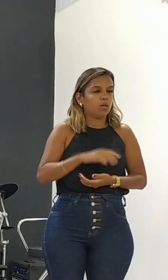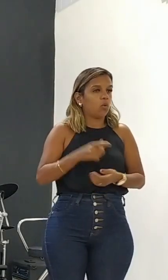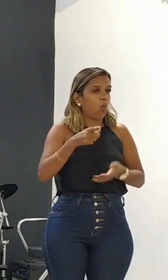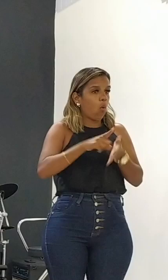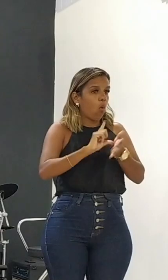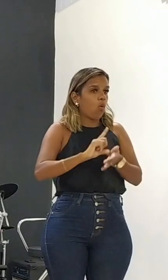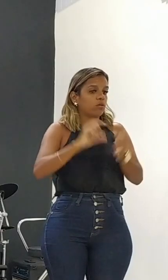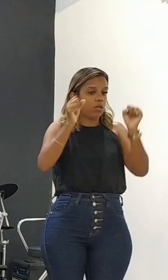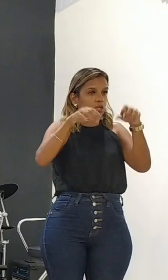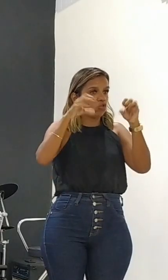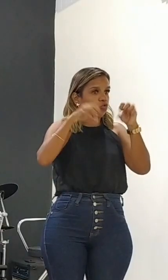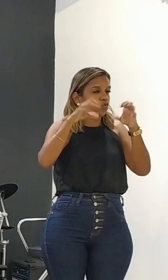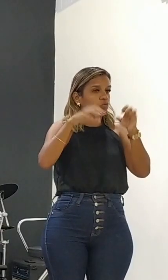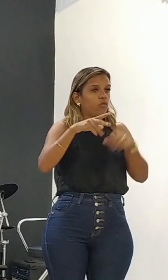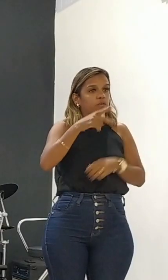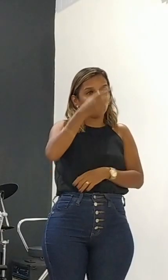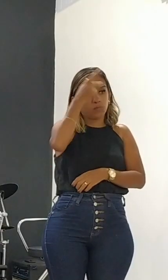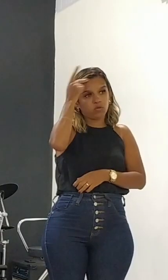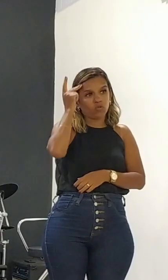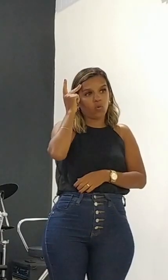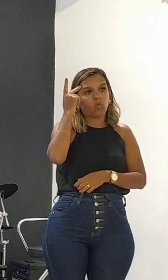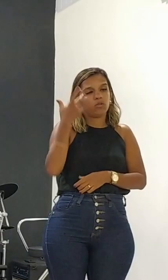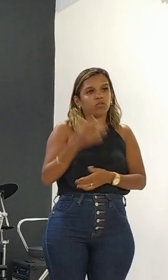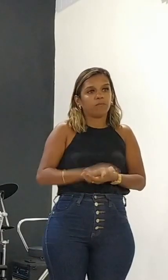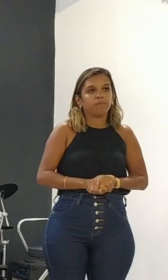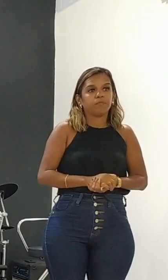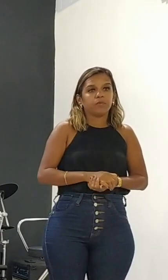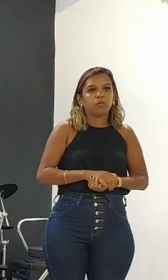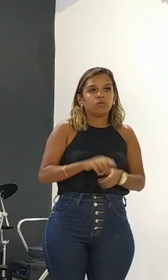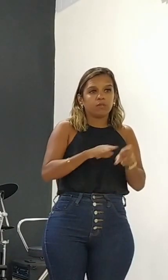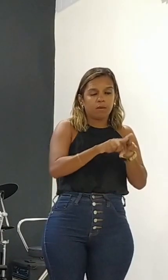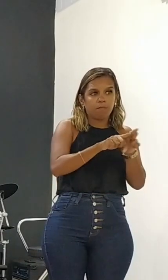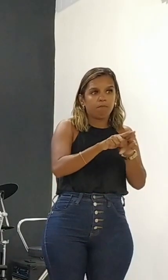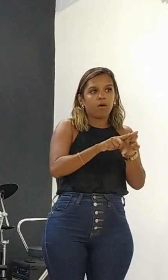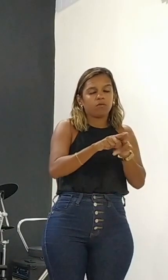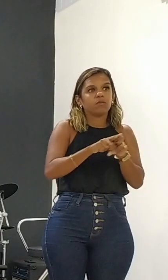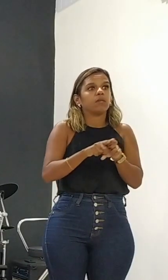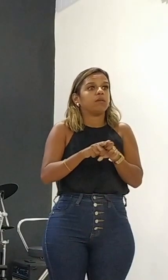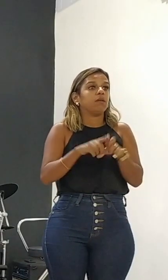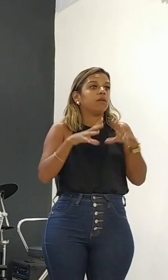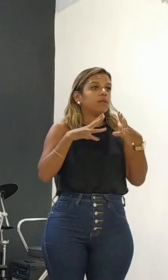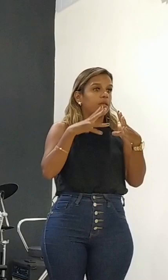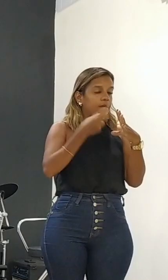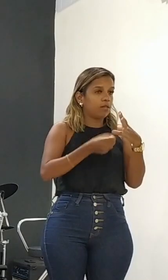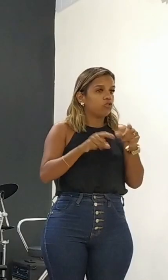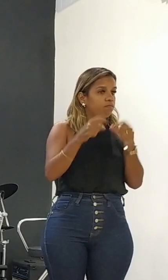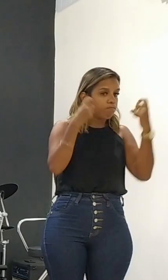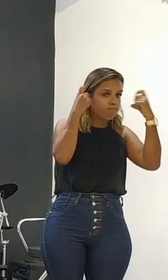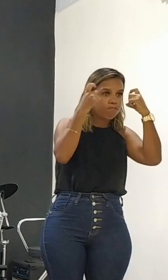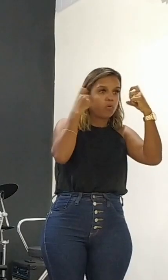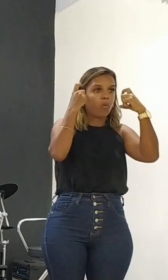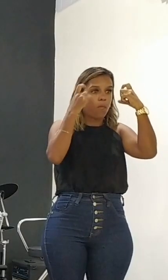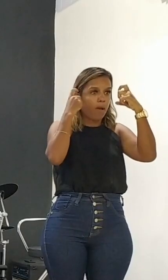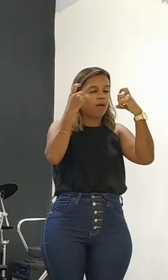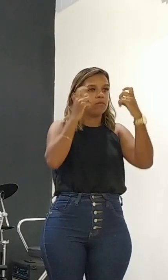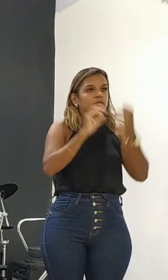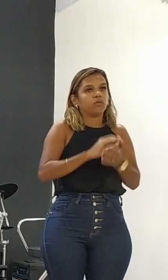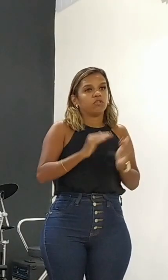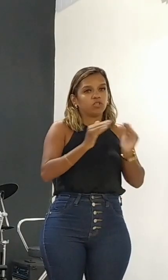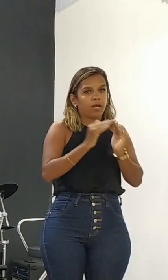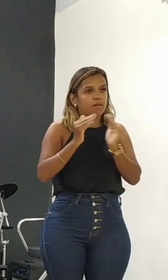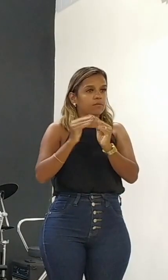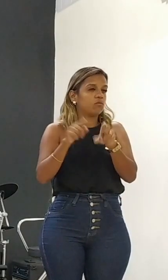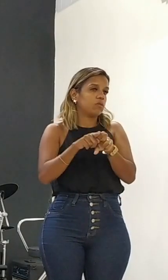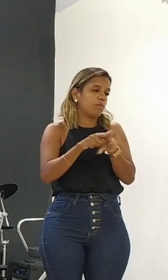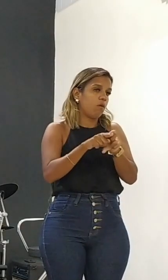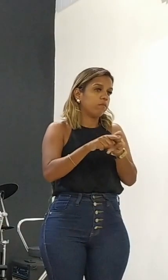precisa exercitar isso sempre. E Neemias também, ele quando ouviu essa história, ele ouviu, né, essa notícia da situação